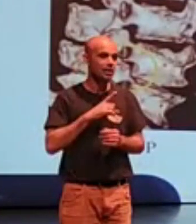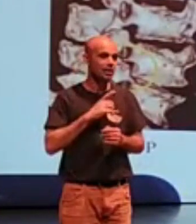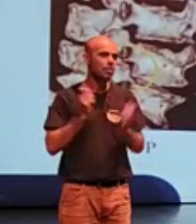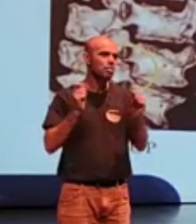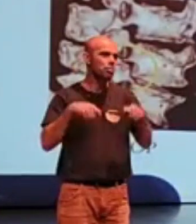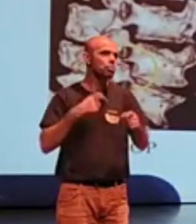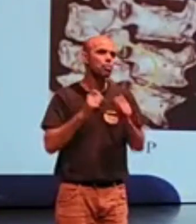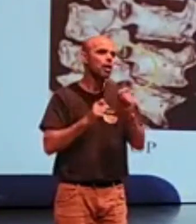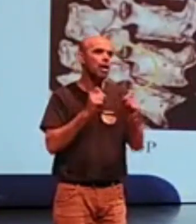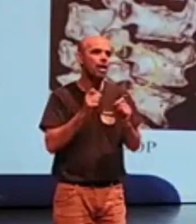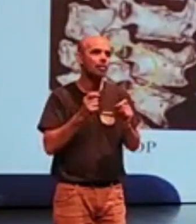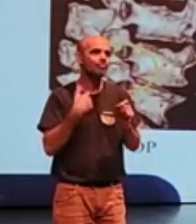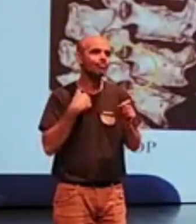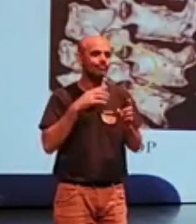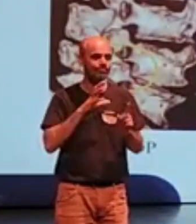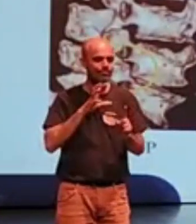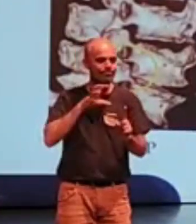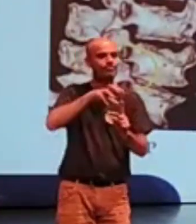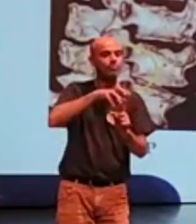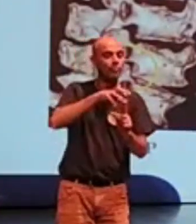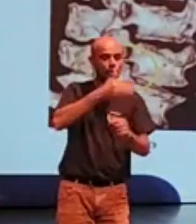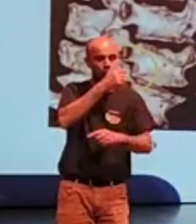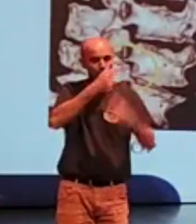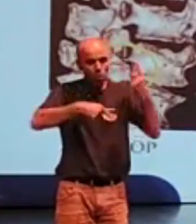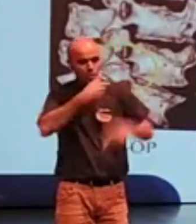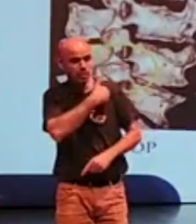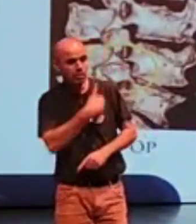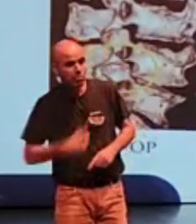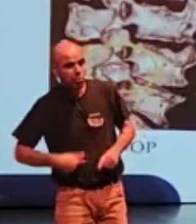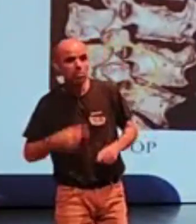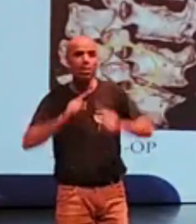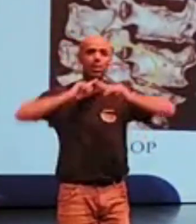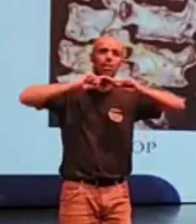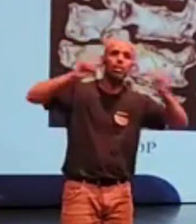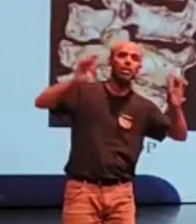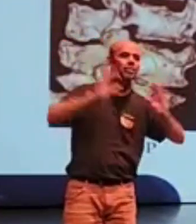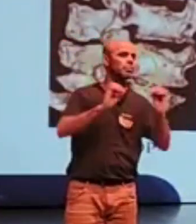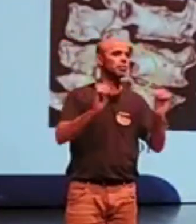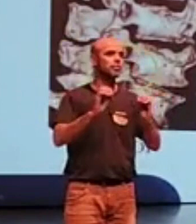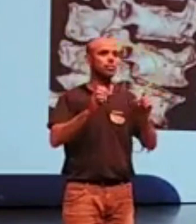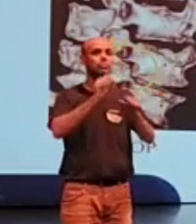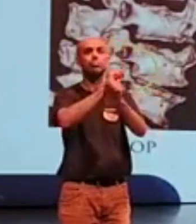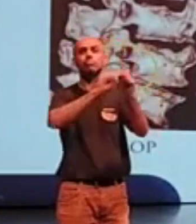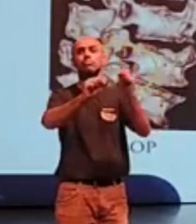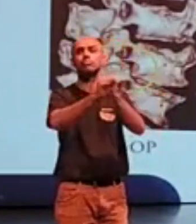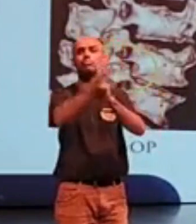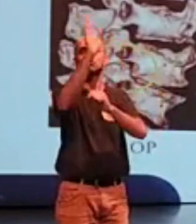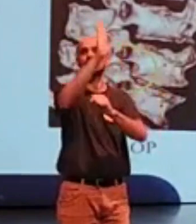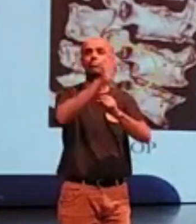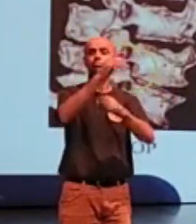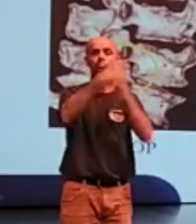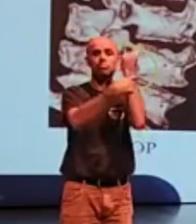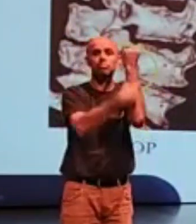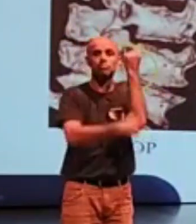nós fazemos? Não são só as políticas públicas, a gente não fica só reclamando. Podem ver que a Sociedade Brasileira de Coluna, grupos de médicos, nós